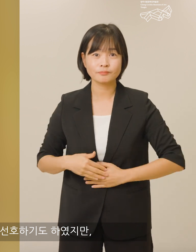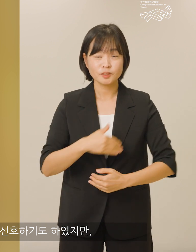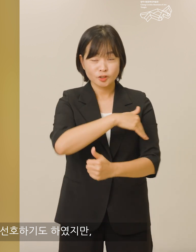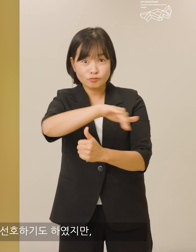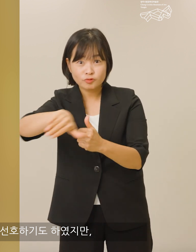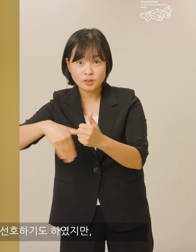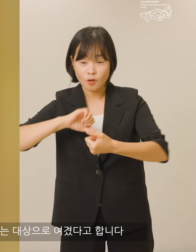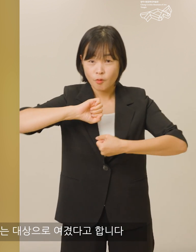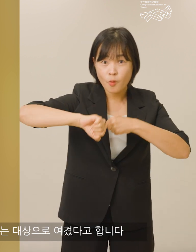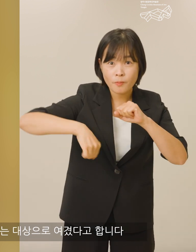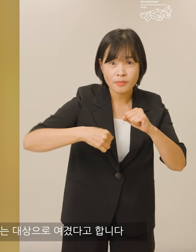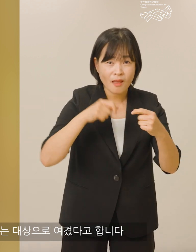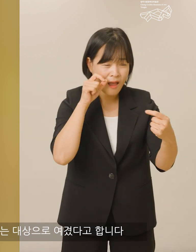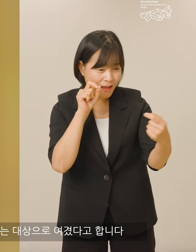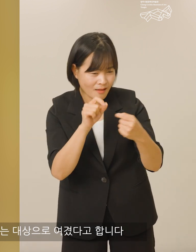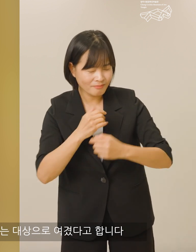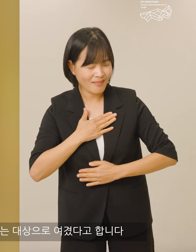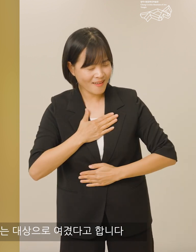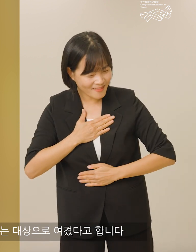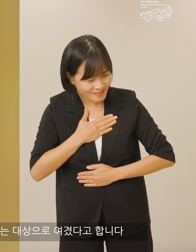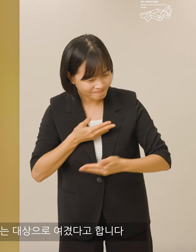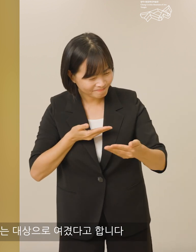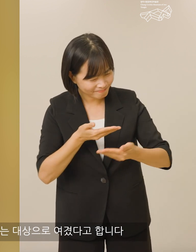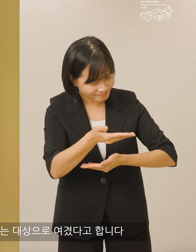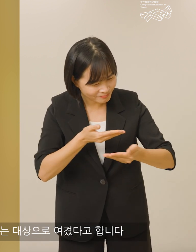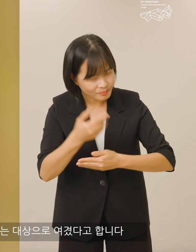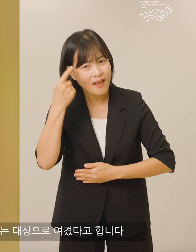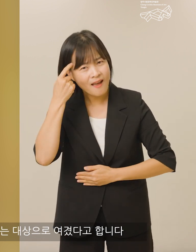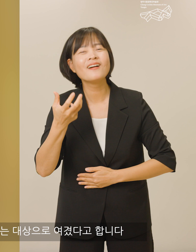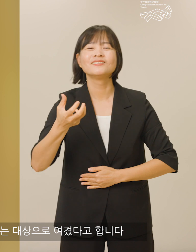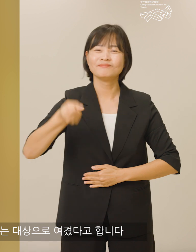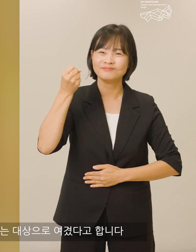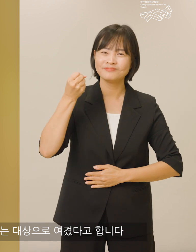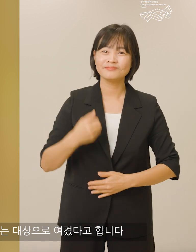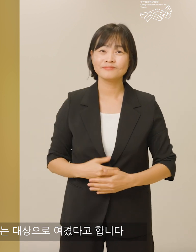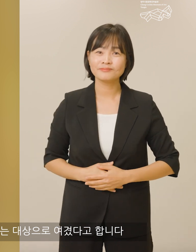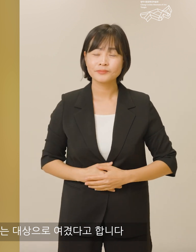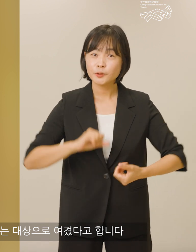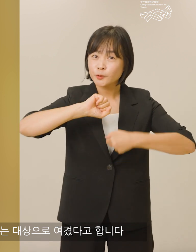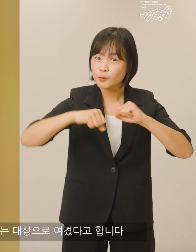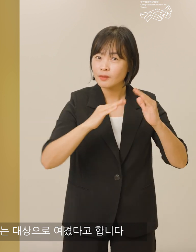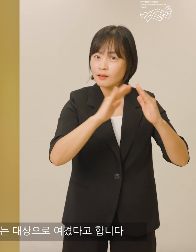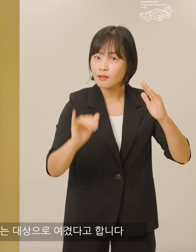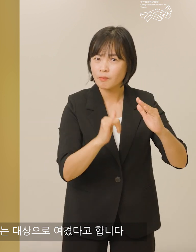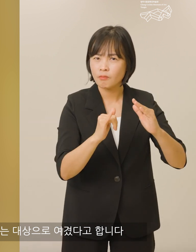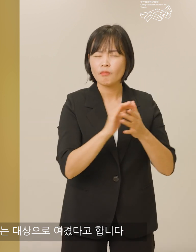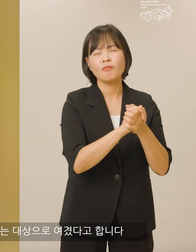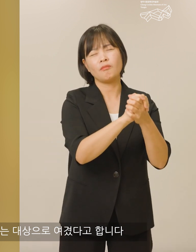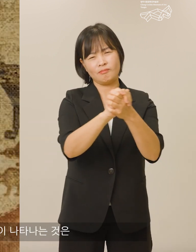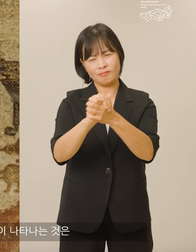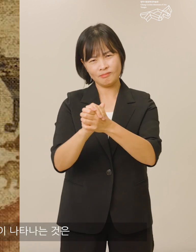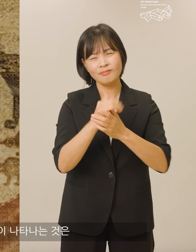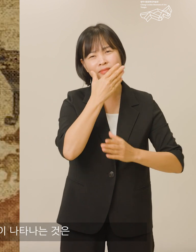선호하기도 하였지만 우리 주위에서 친근하게 감정적인 교류를 나눌 수 있는 대상으로 여겼다고 합니다.